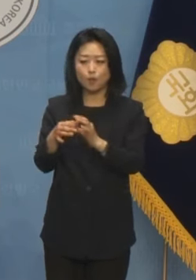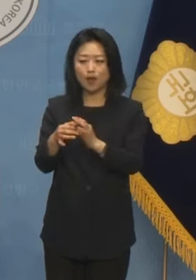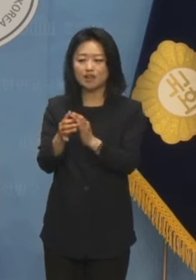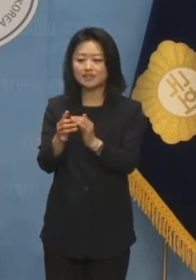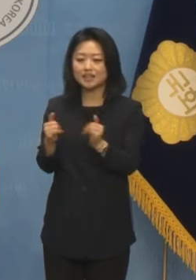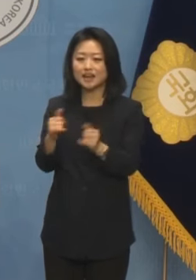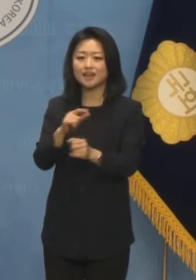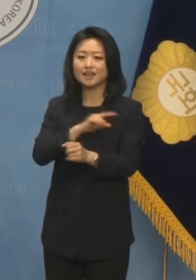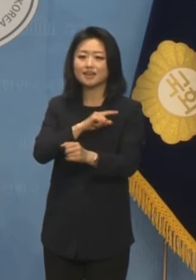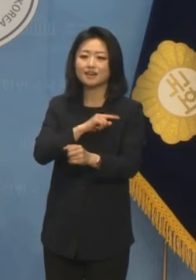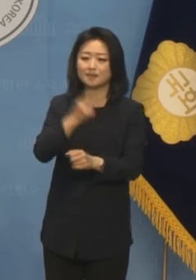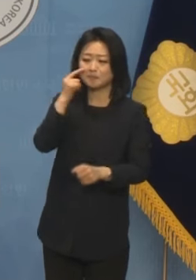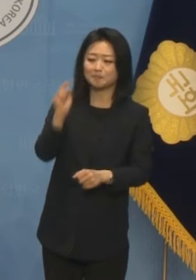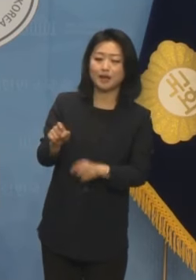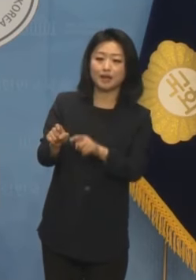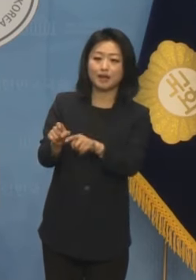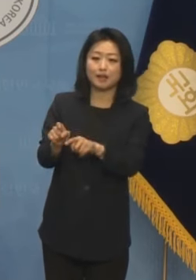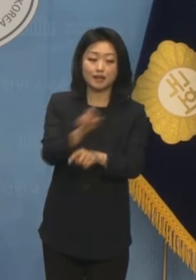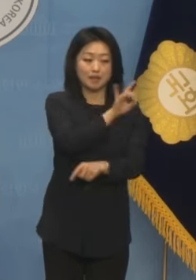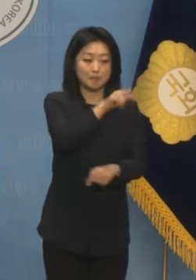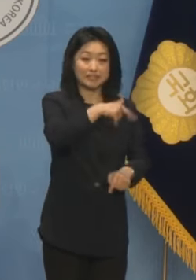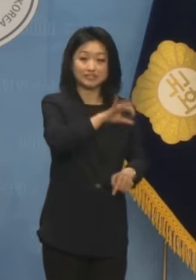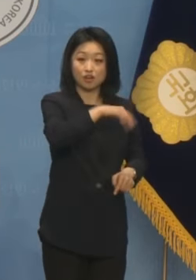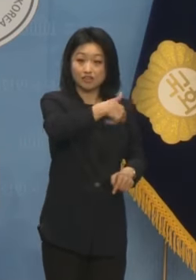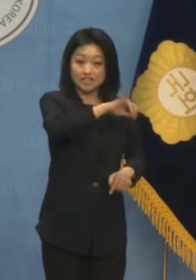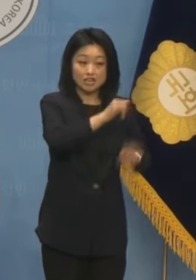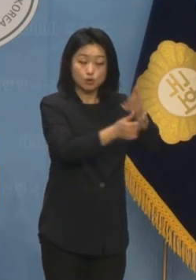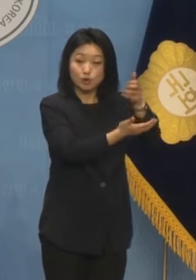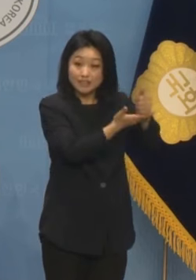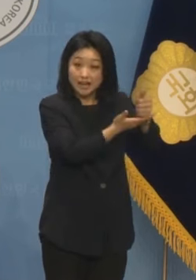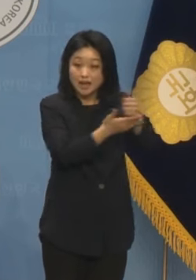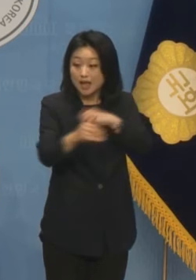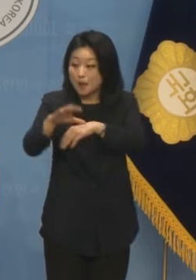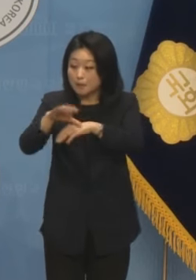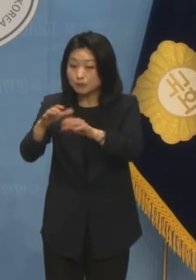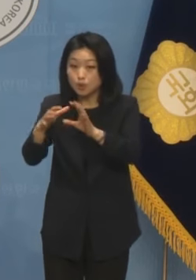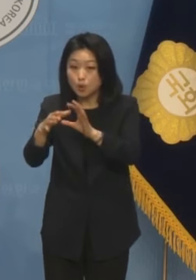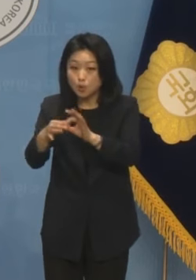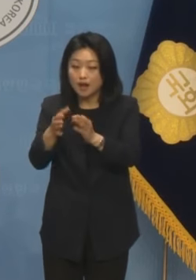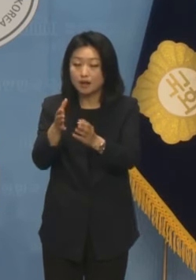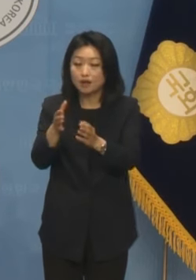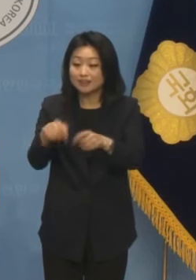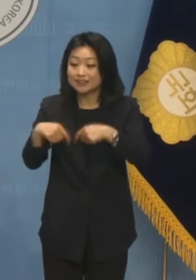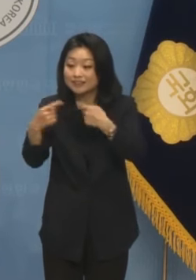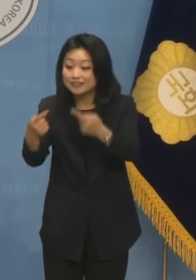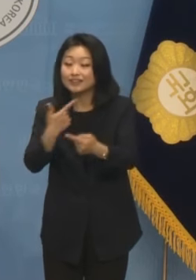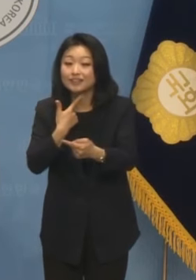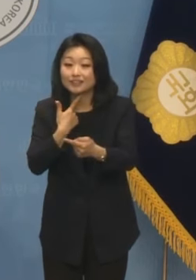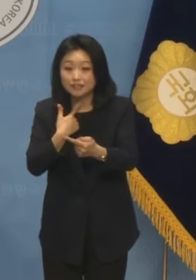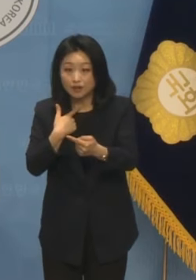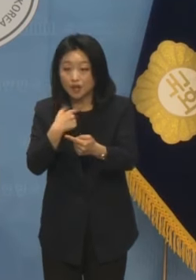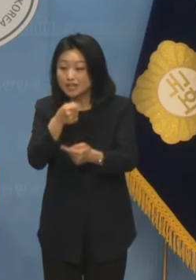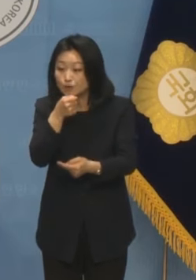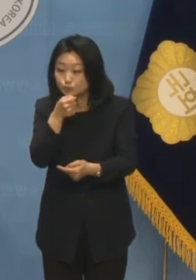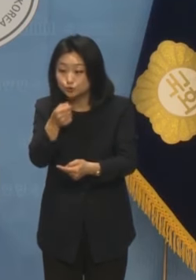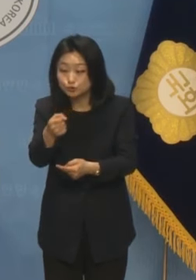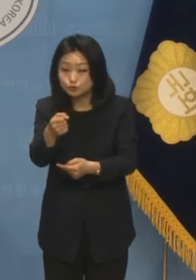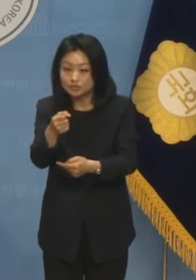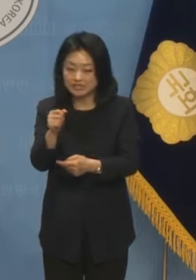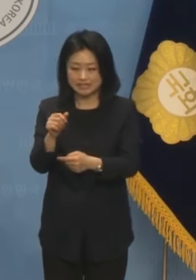것입니다. 백성기 위원장은 방송에 등장한 언론학자들이 대부분 진보 성향이라며